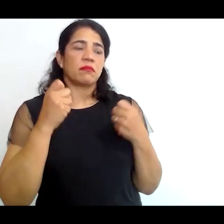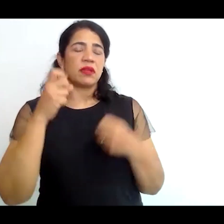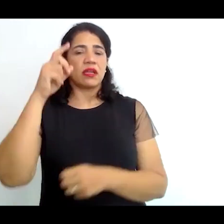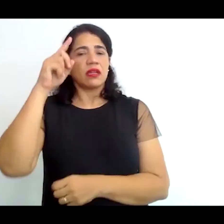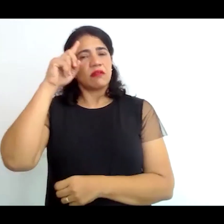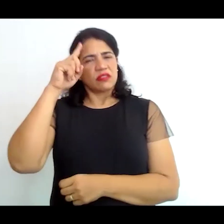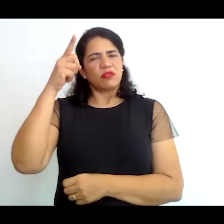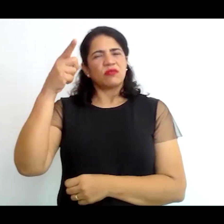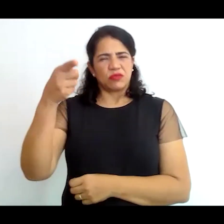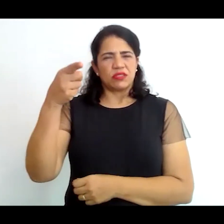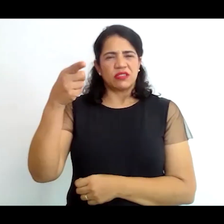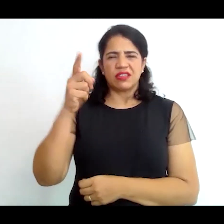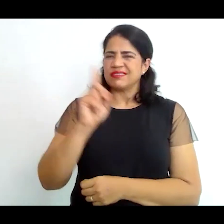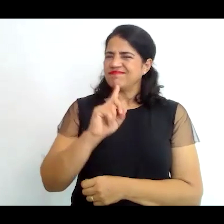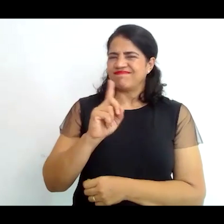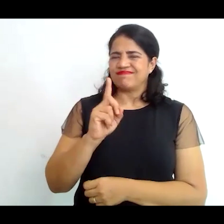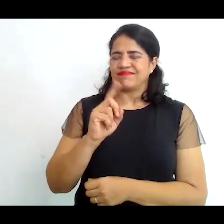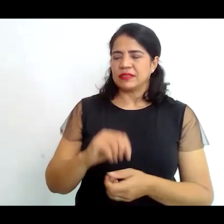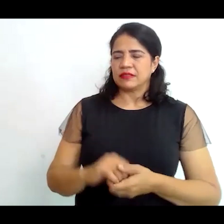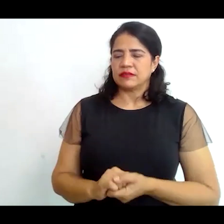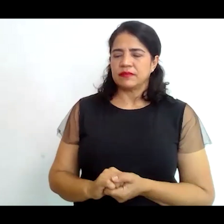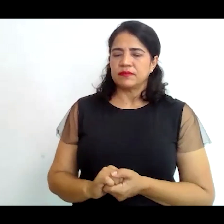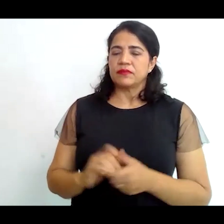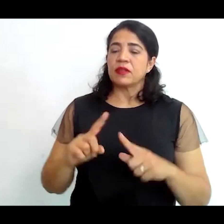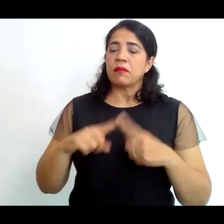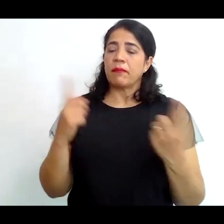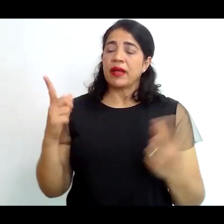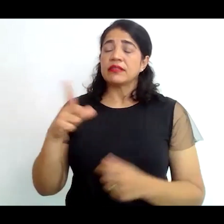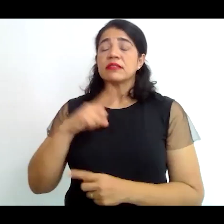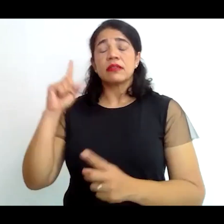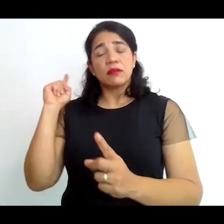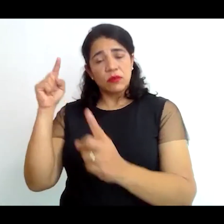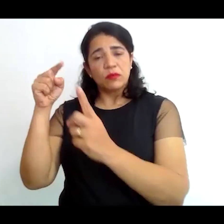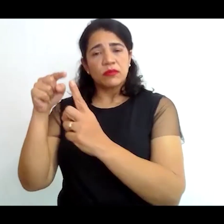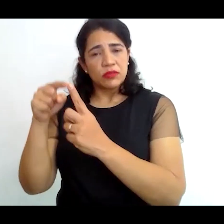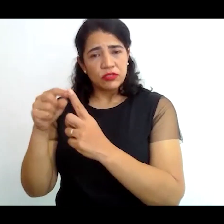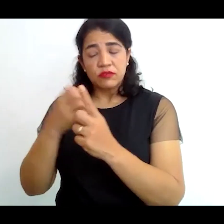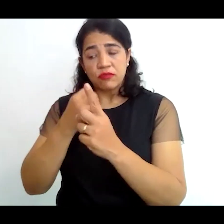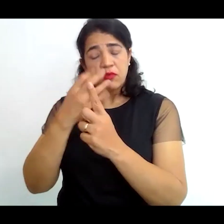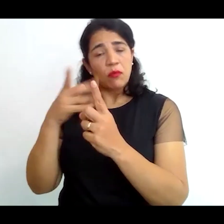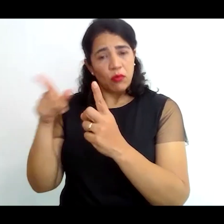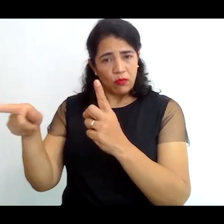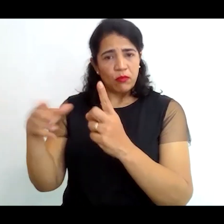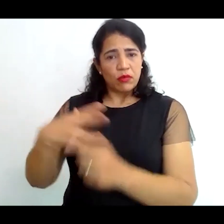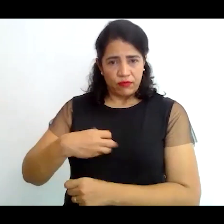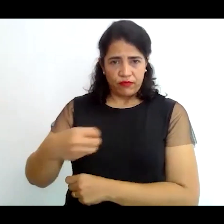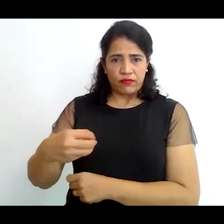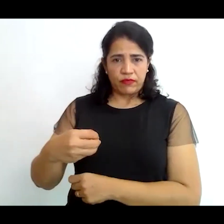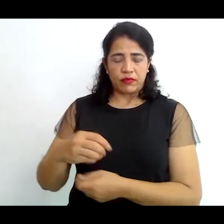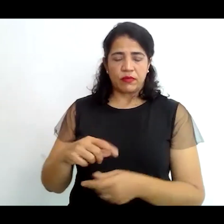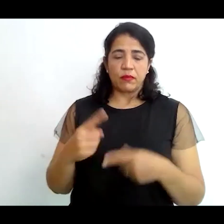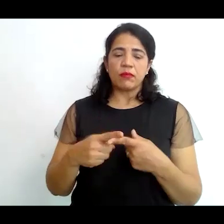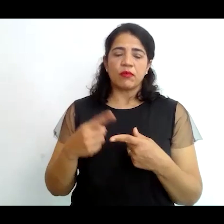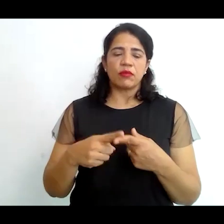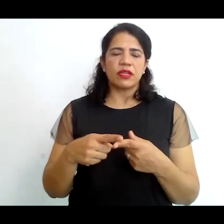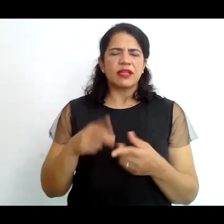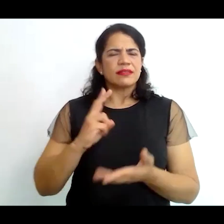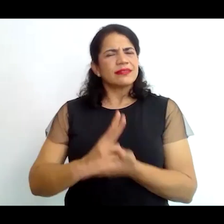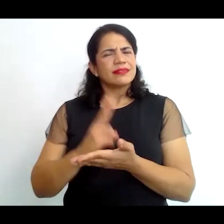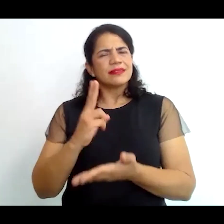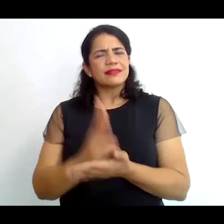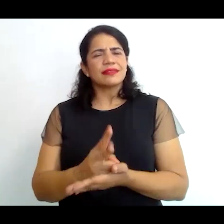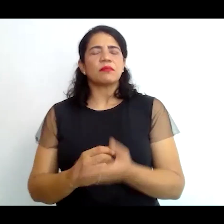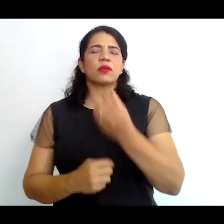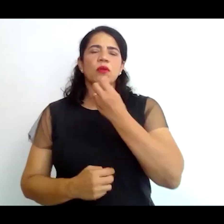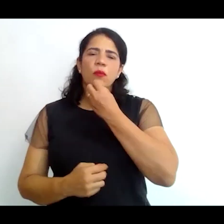fim benéfico para o seu filho, né? Você quer sempre o bem do seu filho. Não adianta você só ficar bravo, não é isso? Então